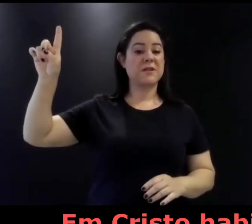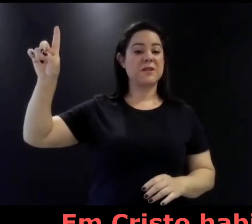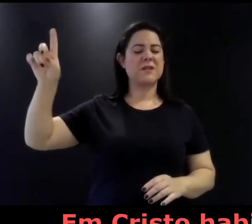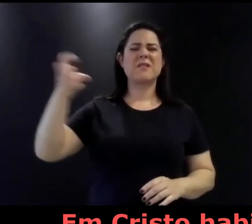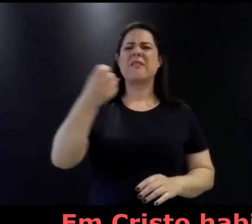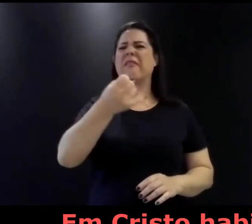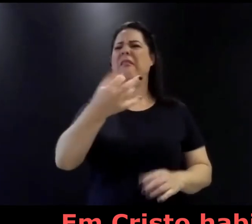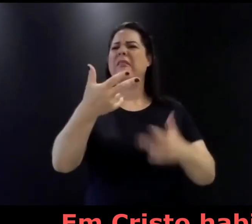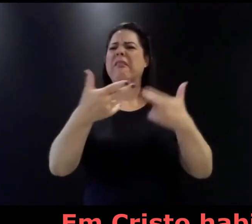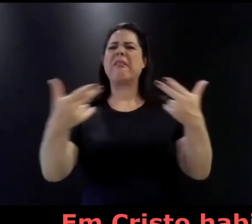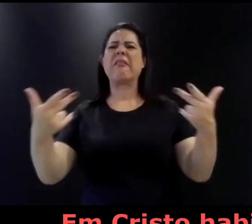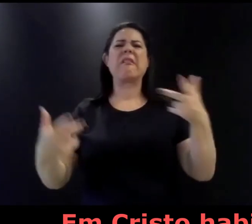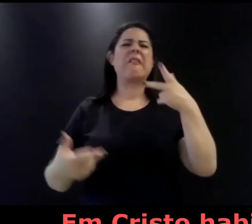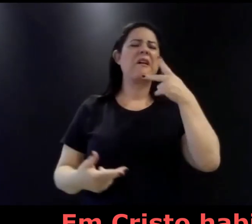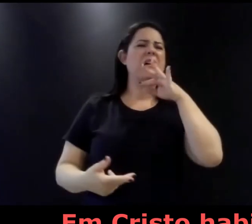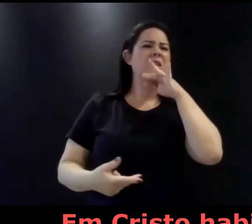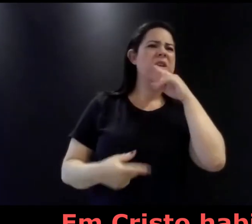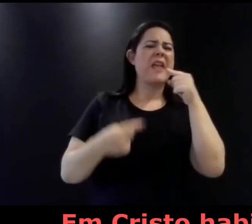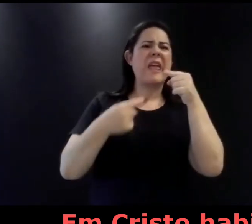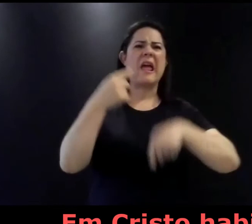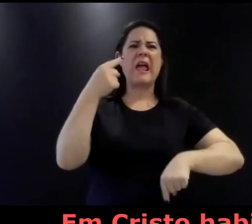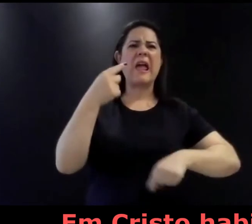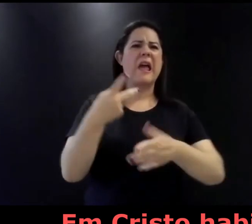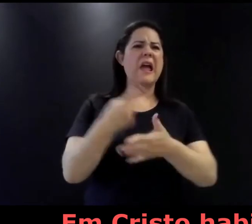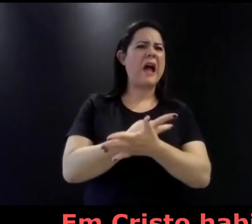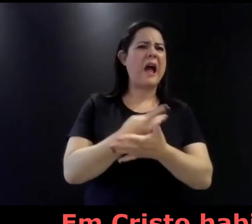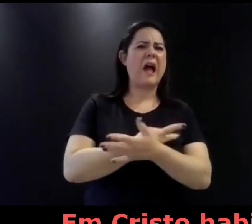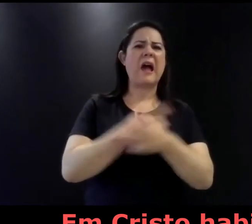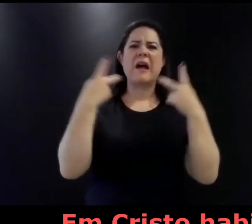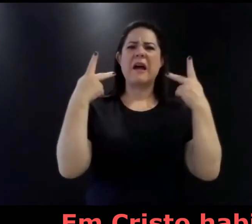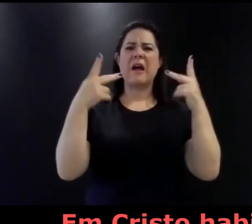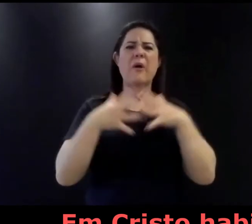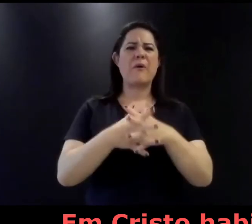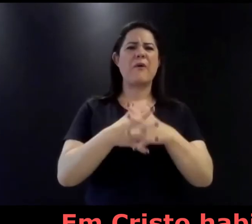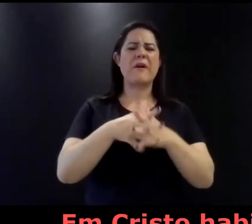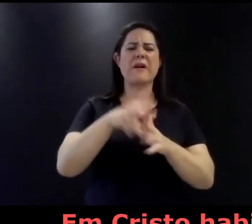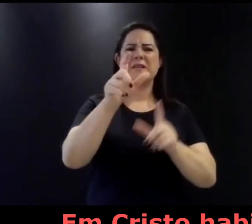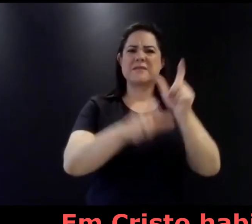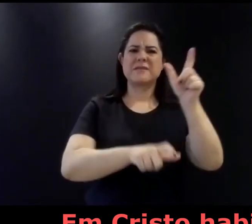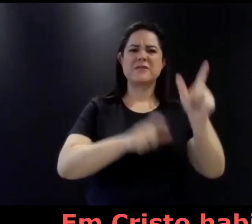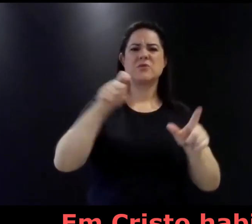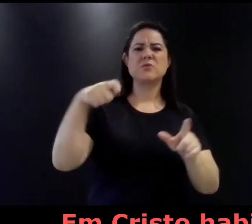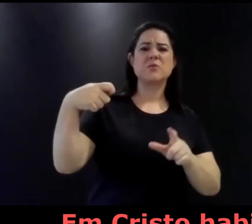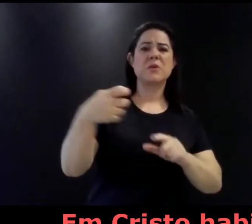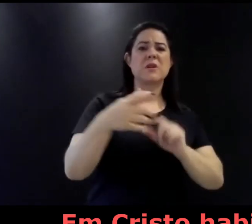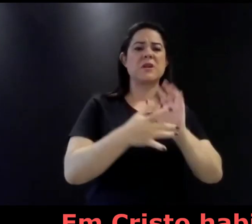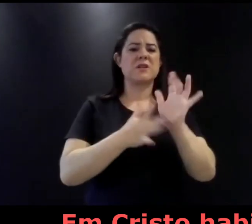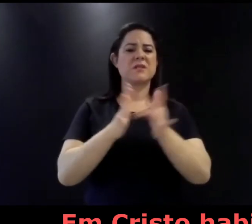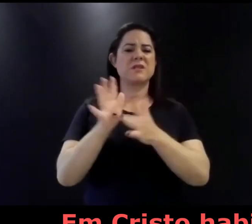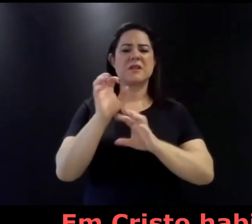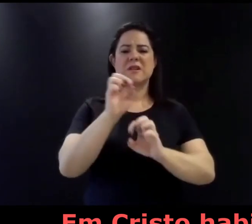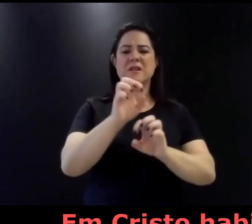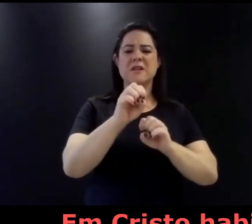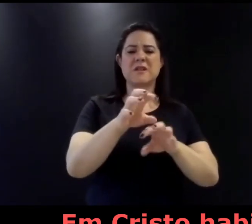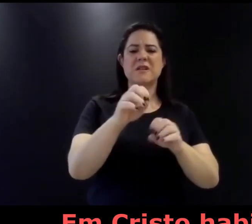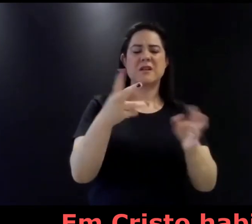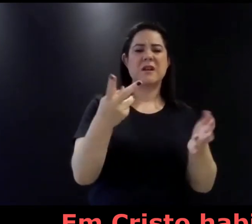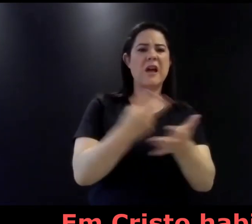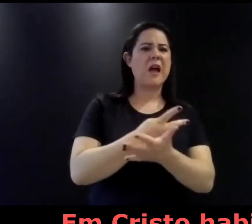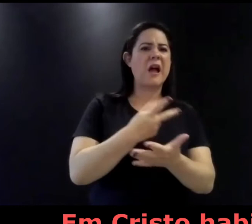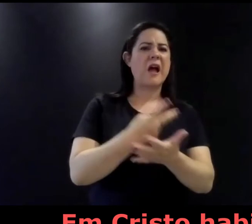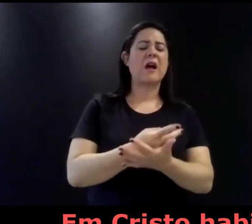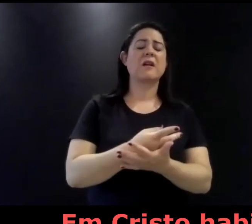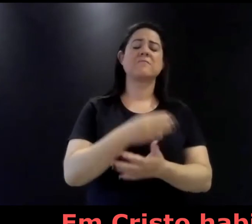ruins, quantas pregações confundindo as pessoas, quanto ensinamento equivocado,